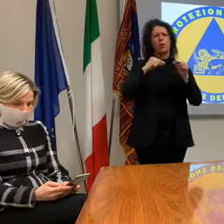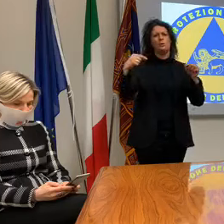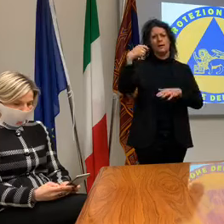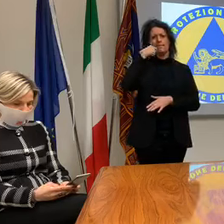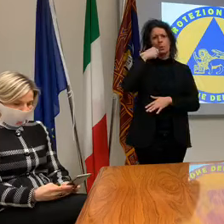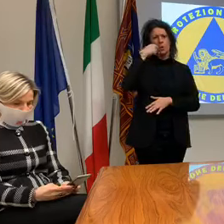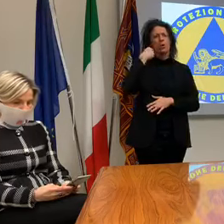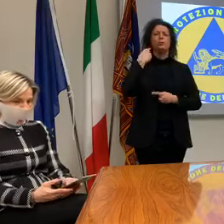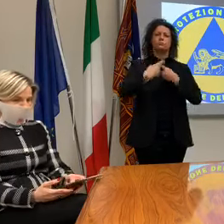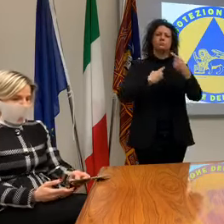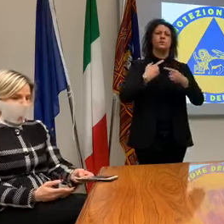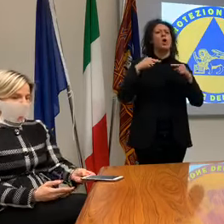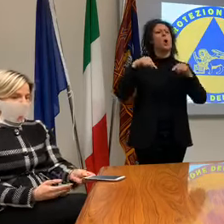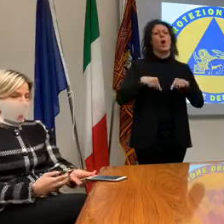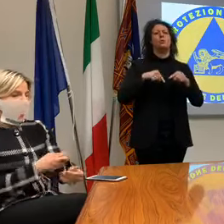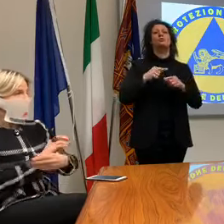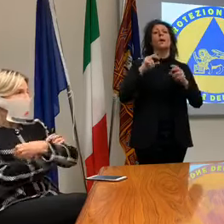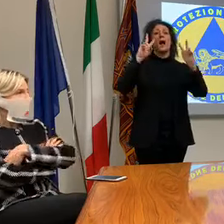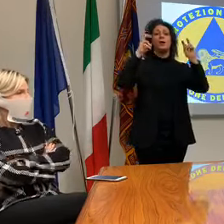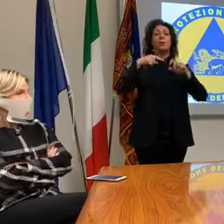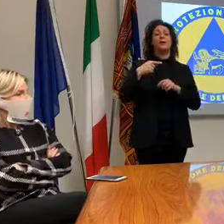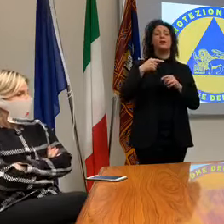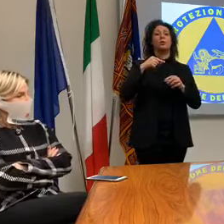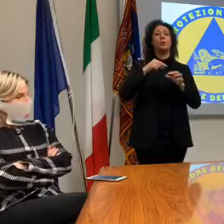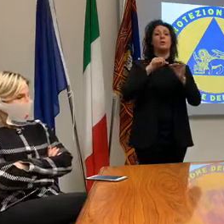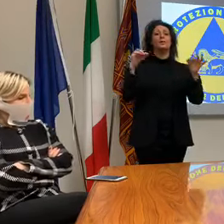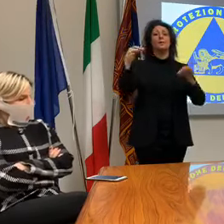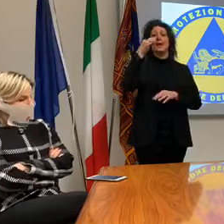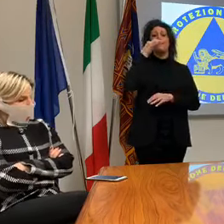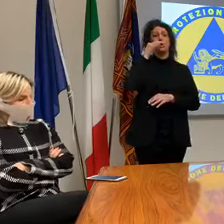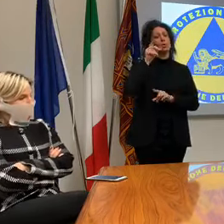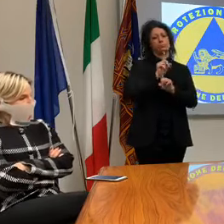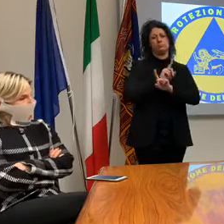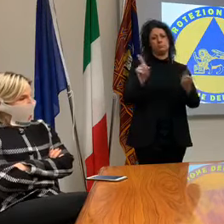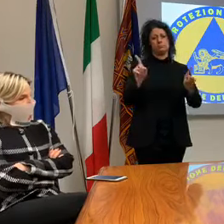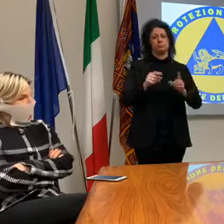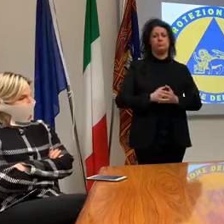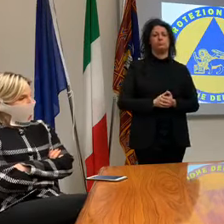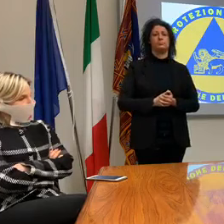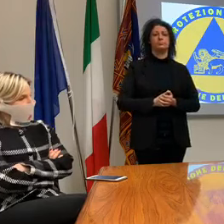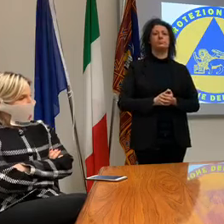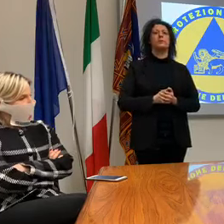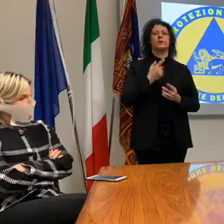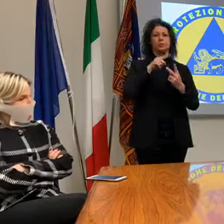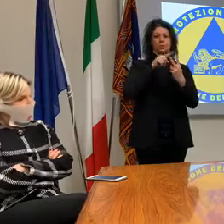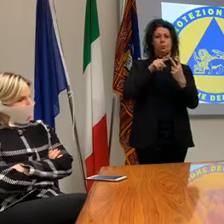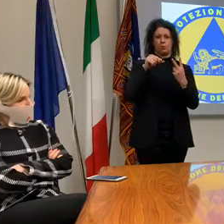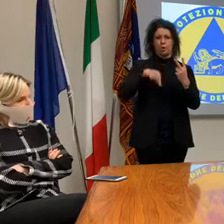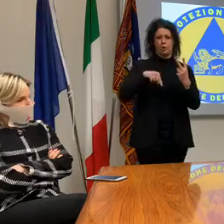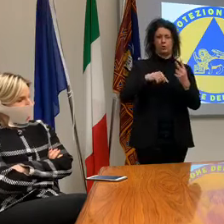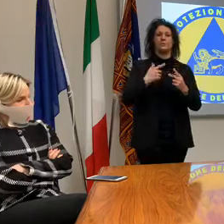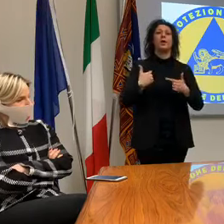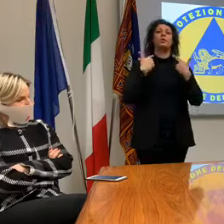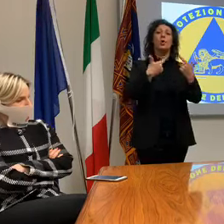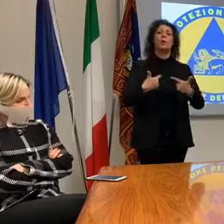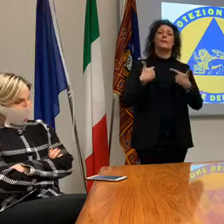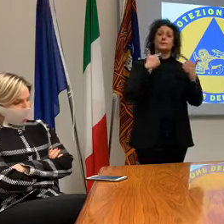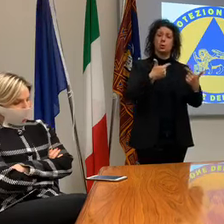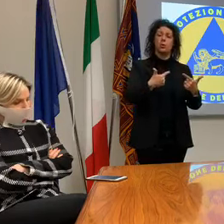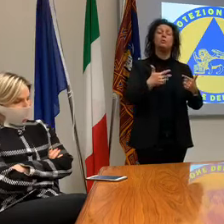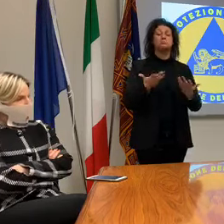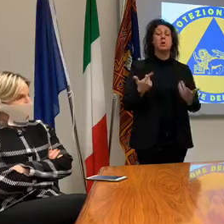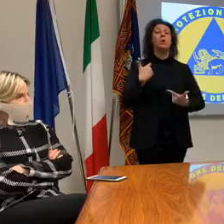tamponi. Non vi voglio parlare di tamponi oggi, vi voglio poi parlare di due aspetti, le donazioni stanno procedendo,